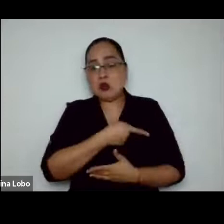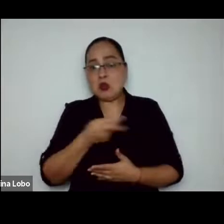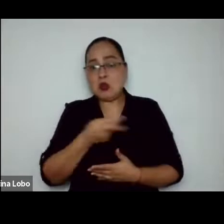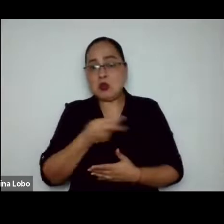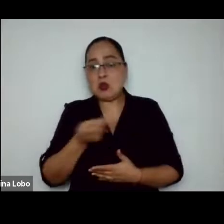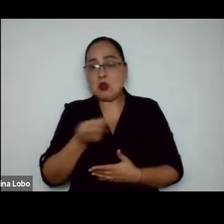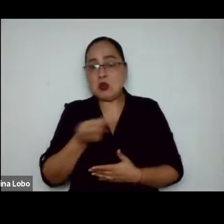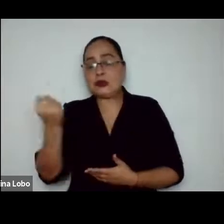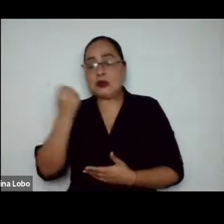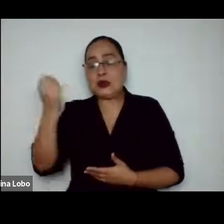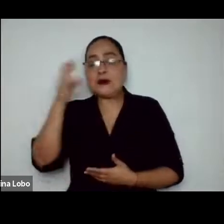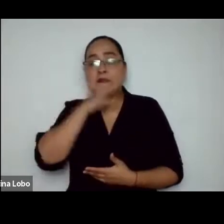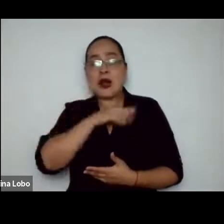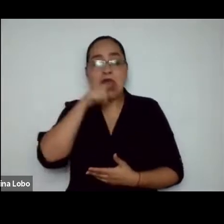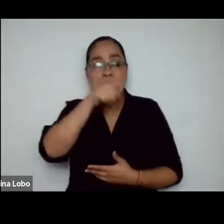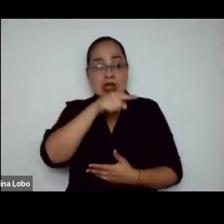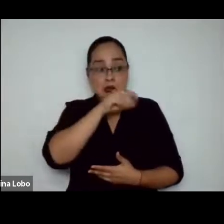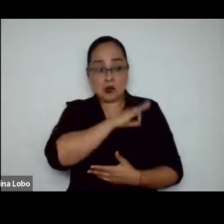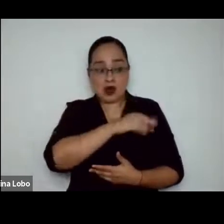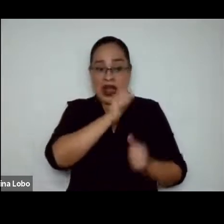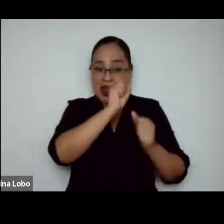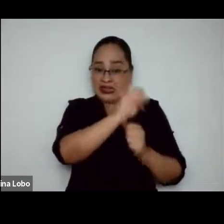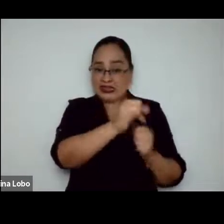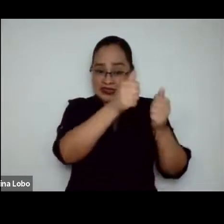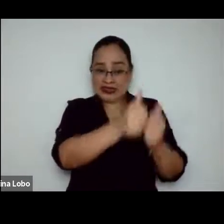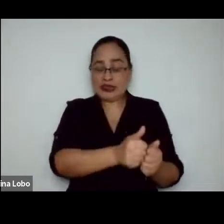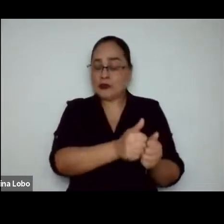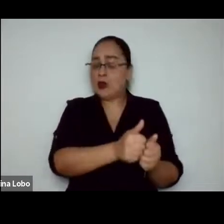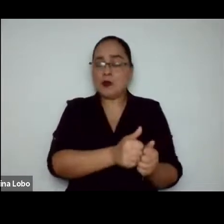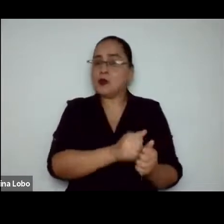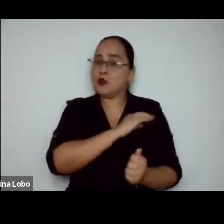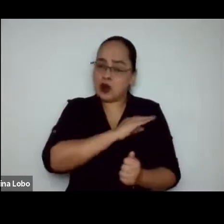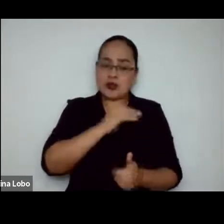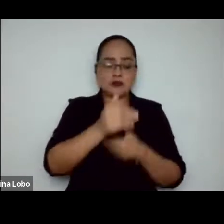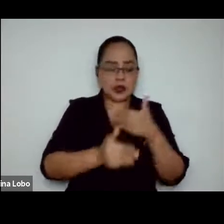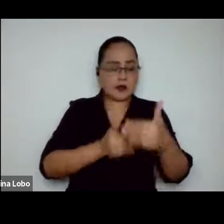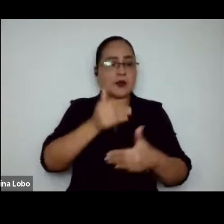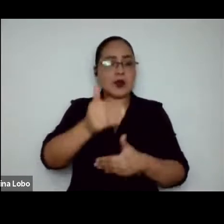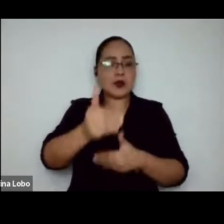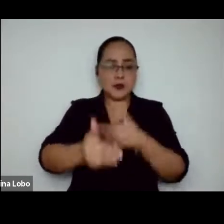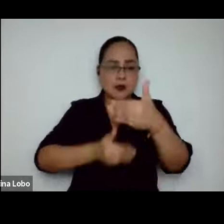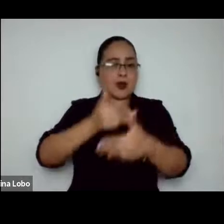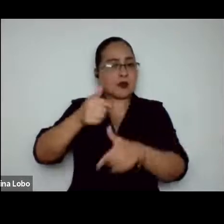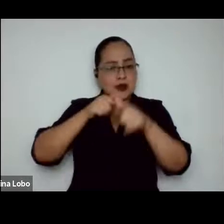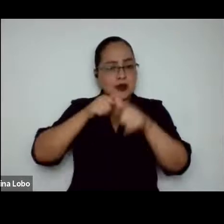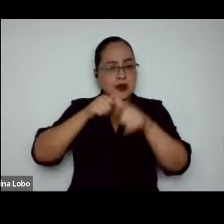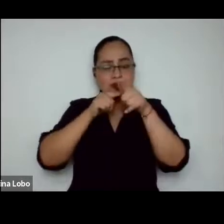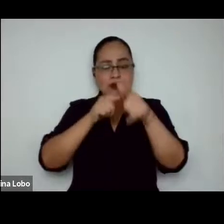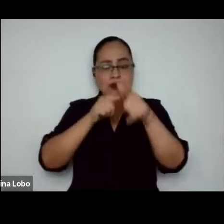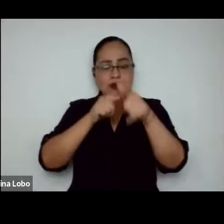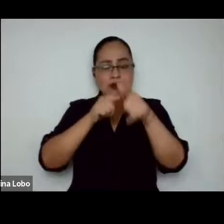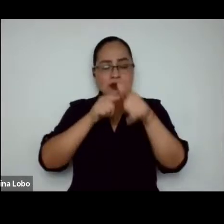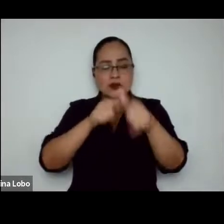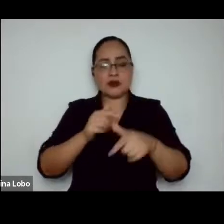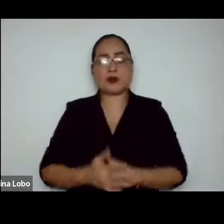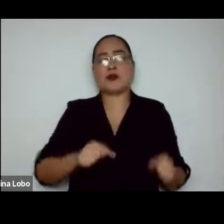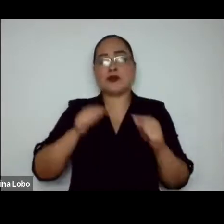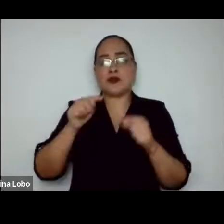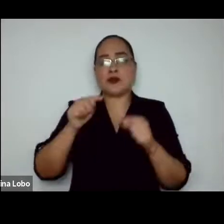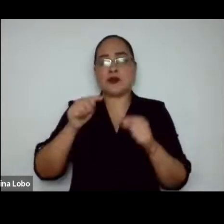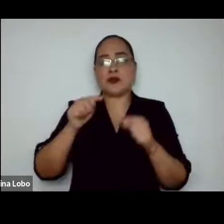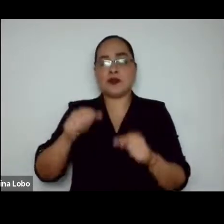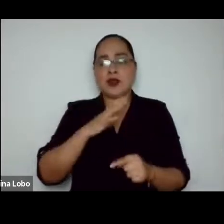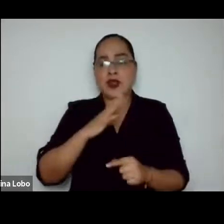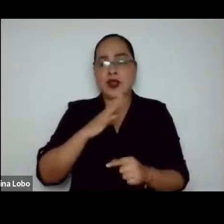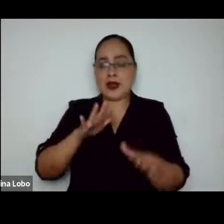hablando, no se queden atrás, ¿no? Y no se queden atrás por cuestiones que no tiene nada a qué atribuírsele a una persona.